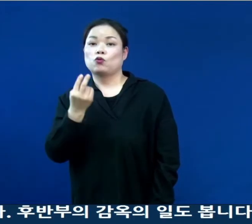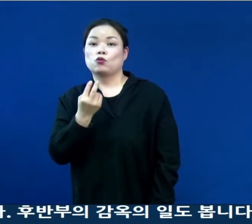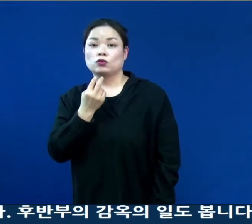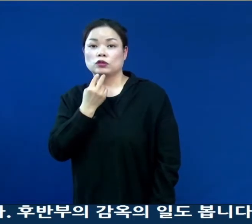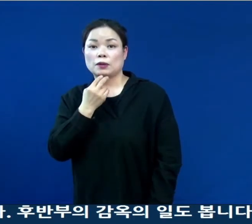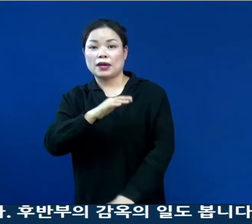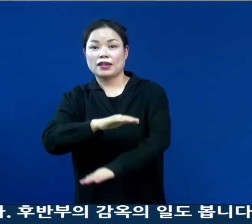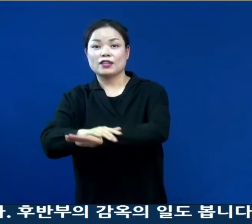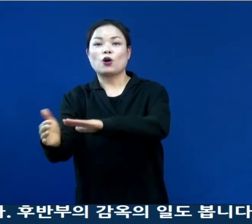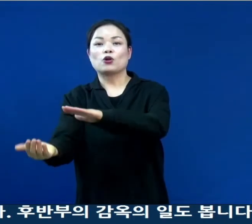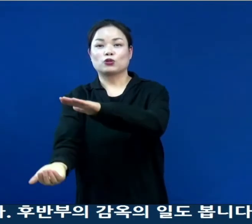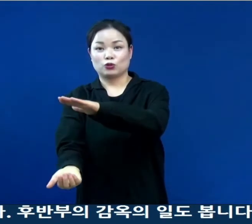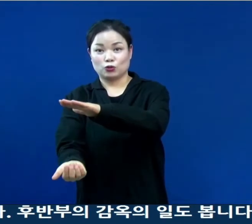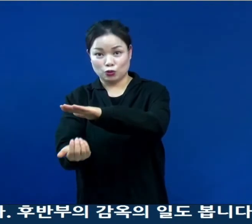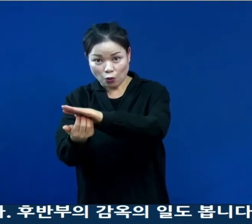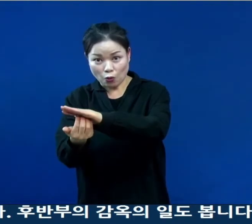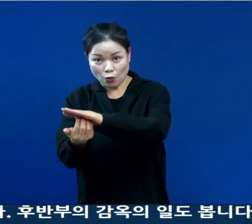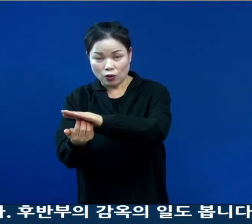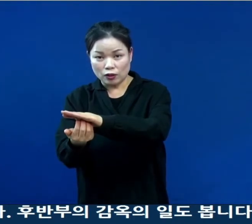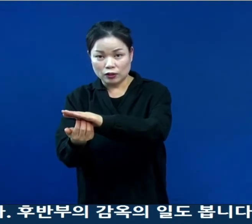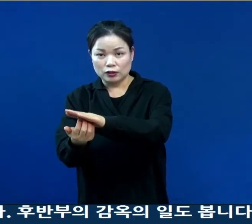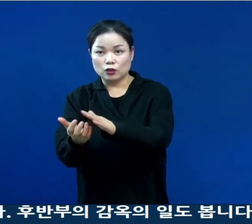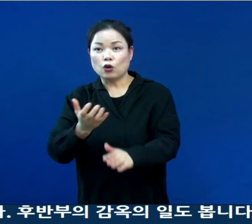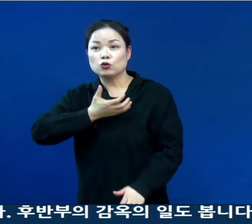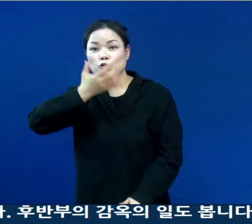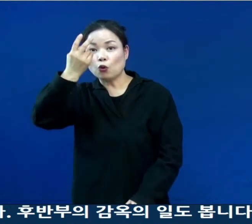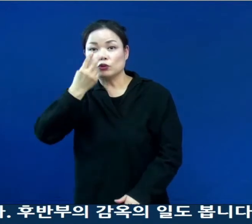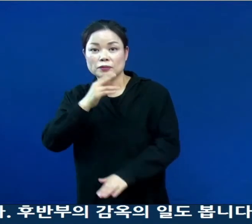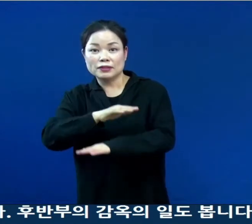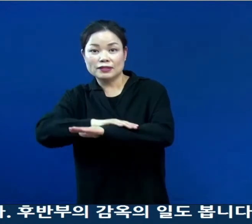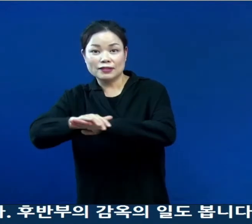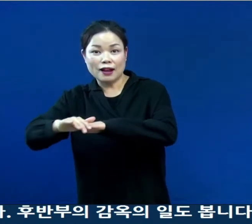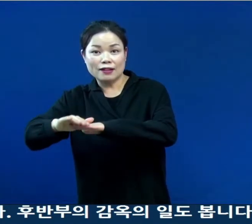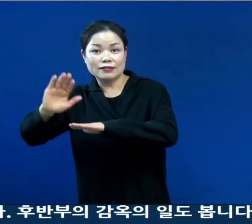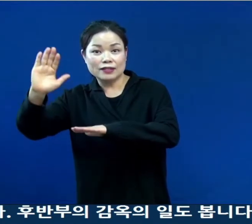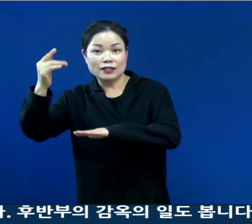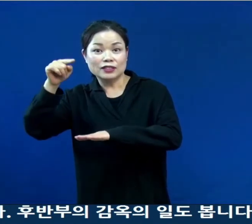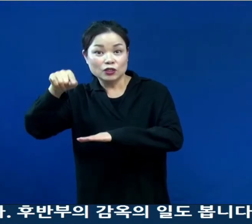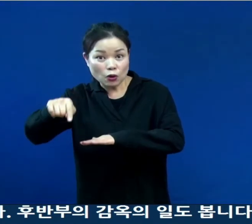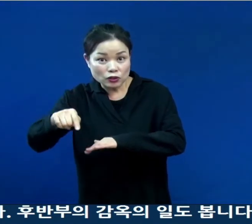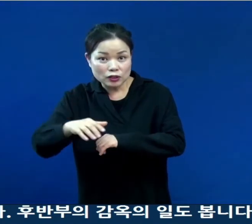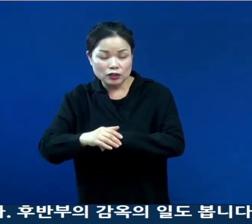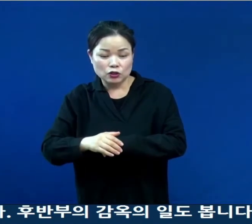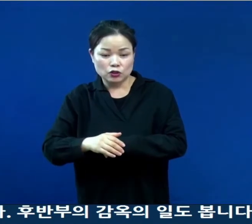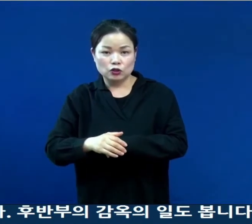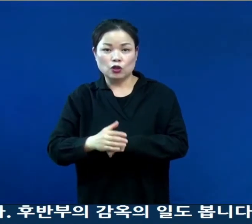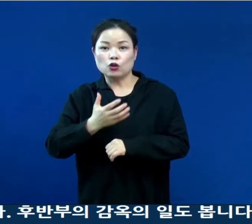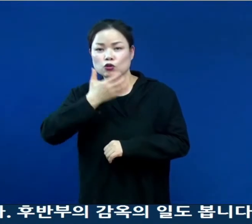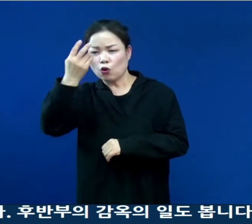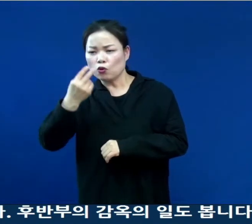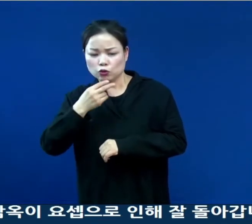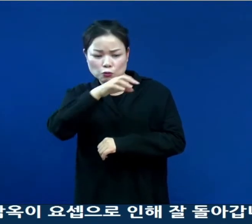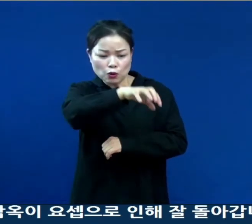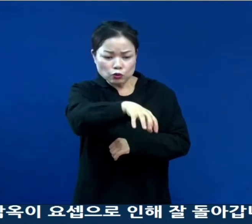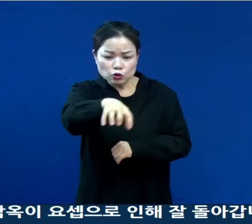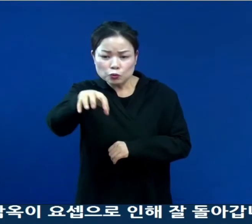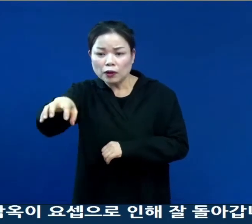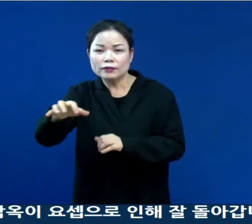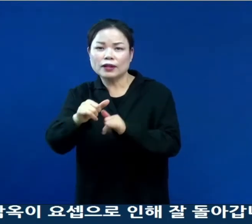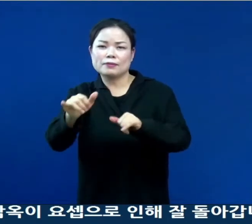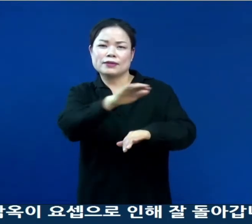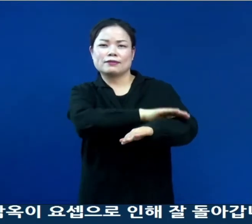했습니다. 그러니까 요셉이 잘 된다는 것은 요셉의 주변 사람들이 잘 되고 있다는